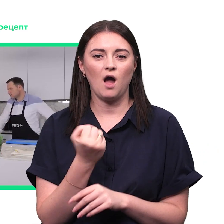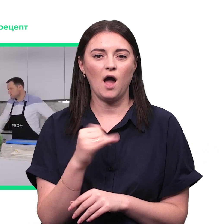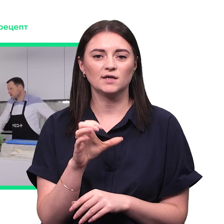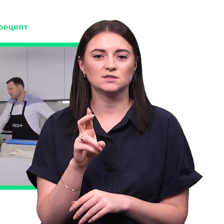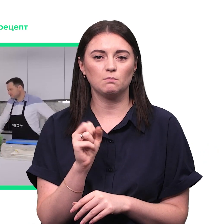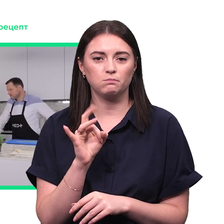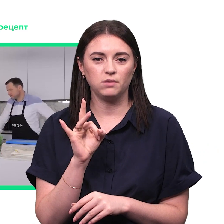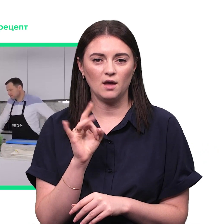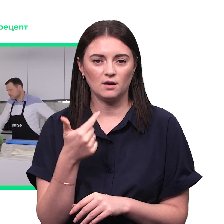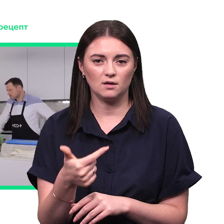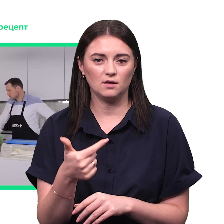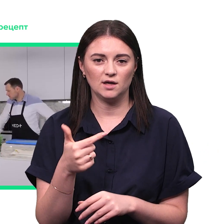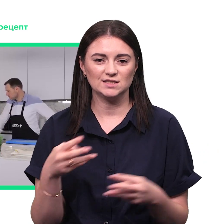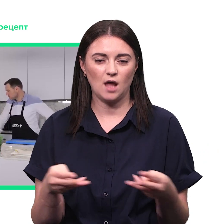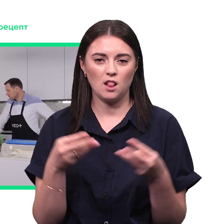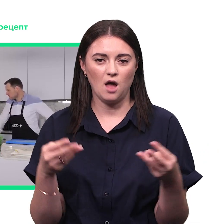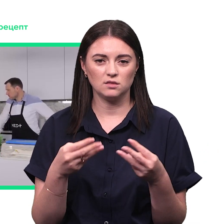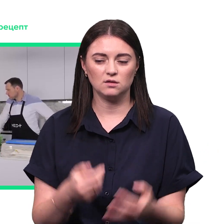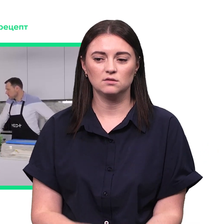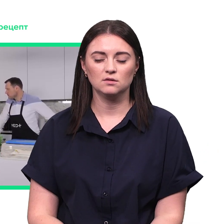салат айсберг.